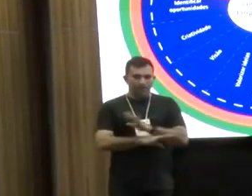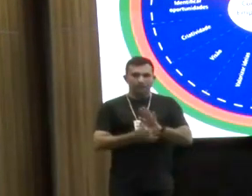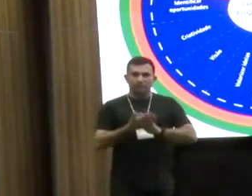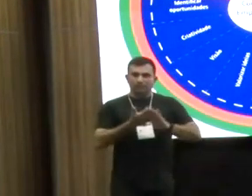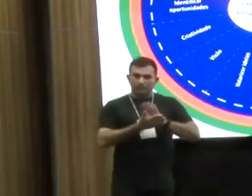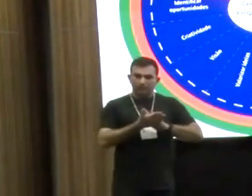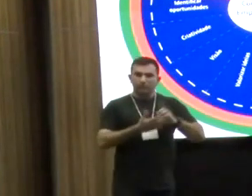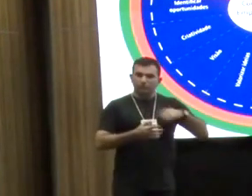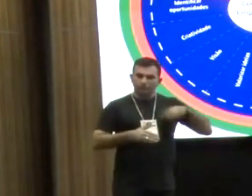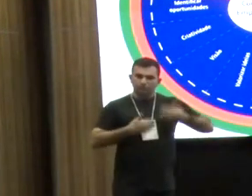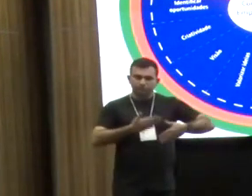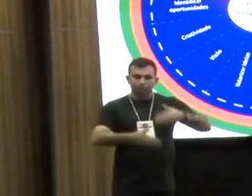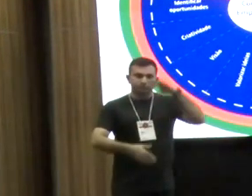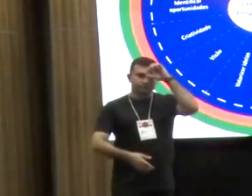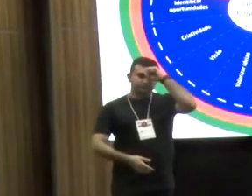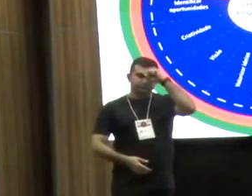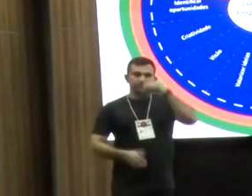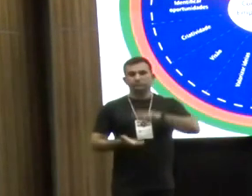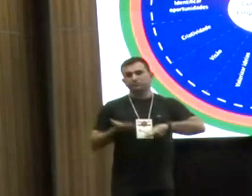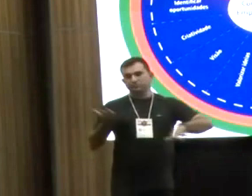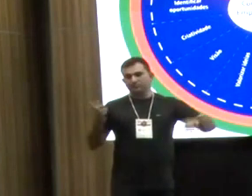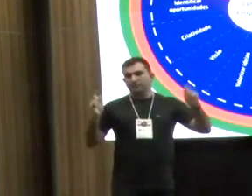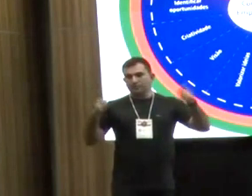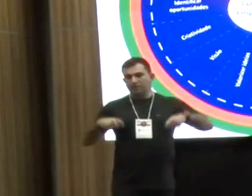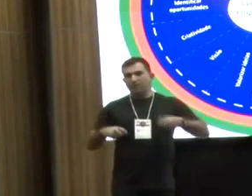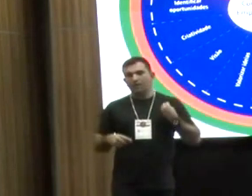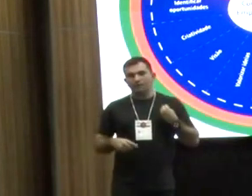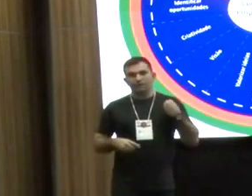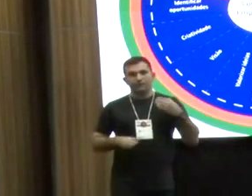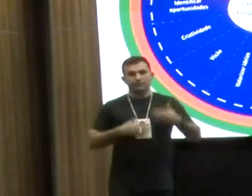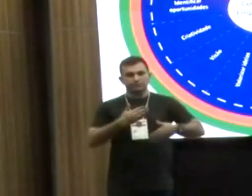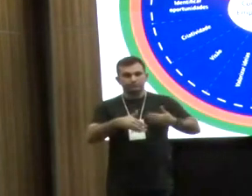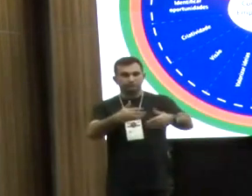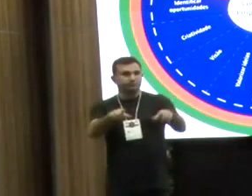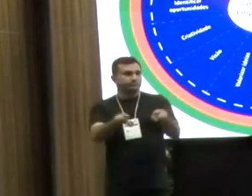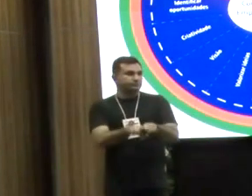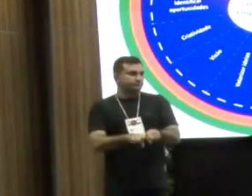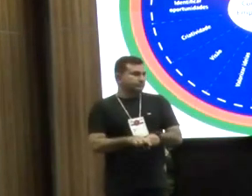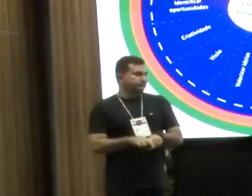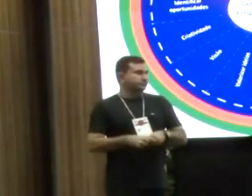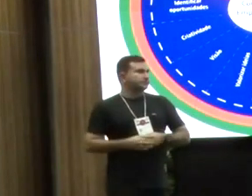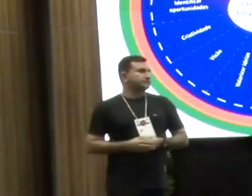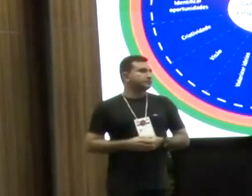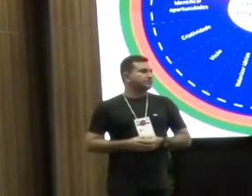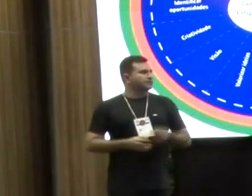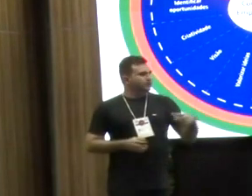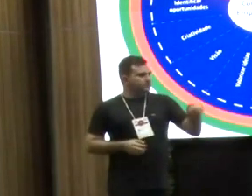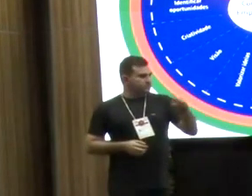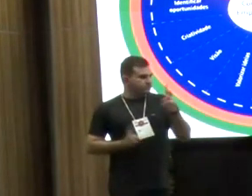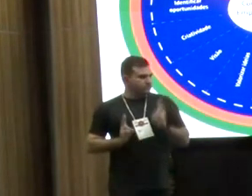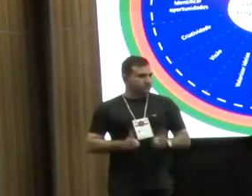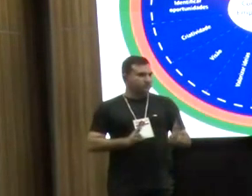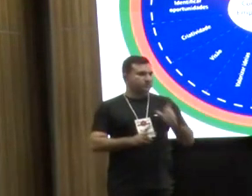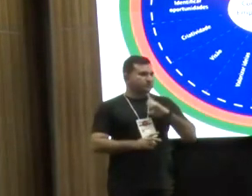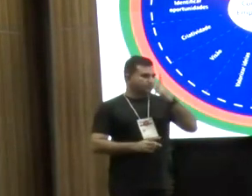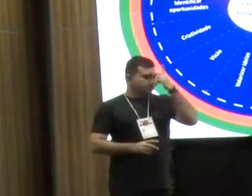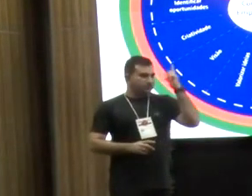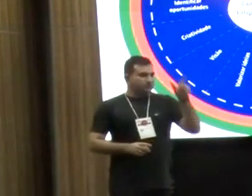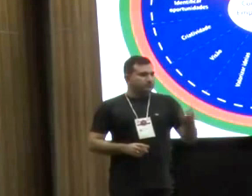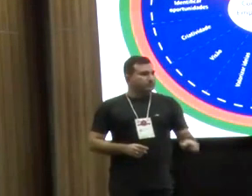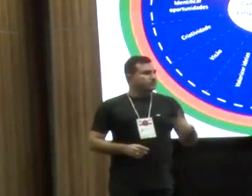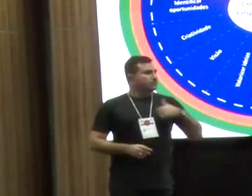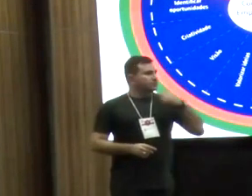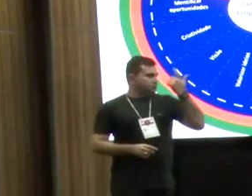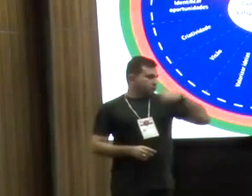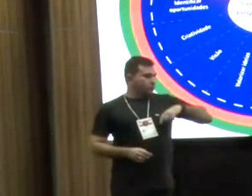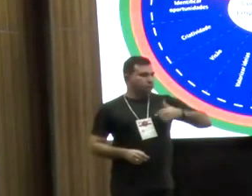aprende diversos comportamentos ao longo da vida. Toda vez que vocês estiverem diante de uma pessoa que diga assim, eu